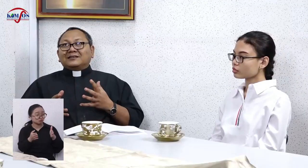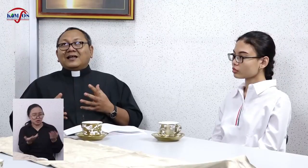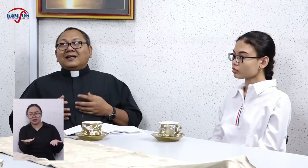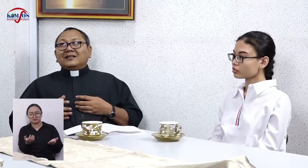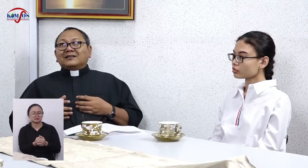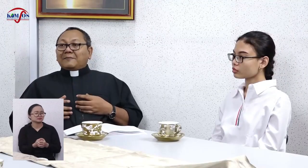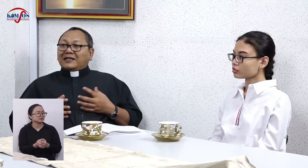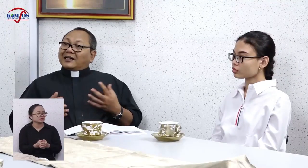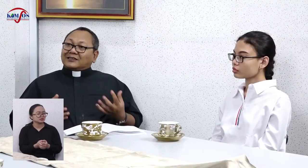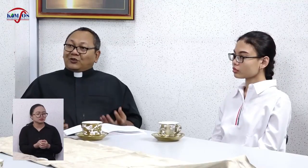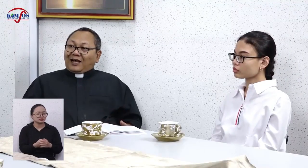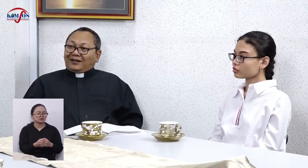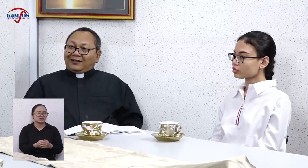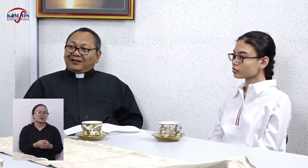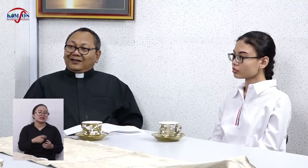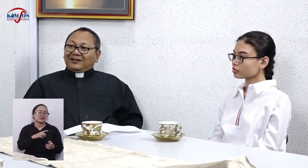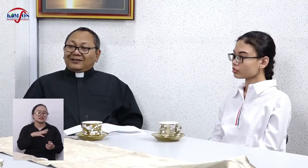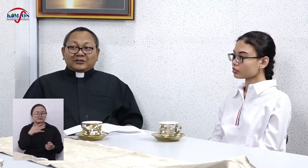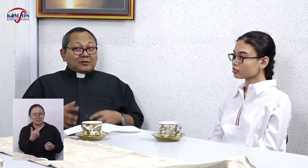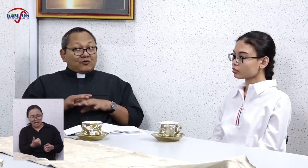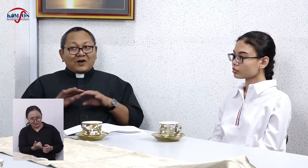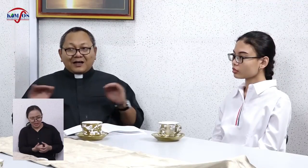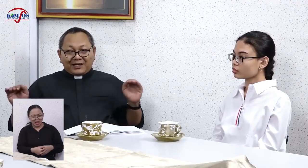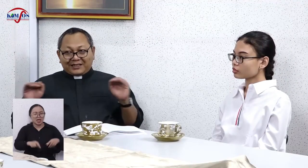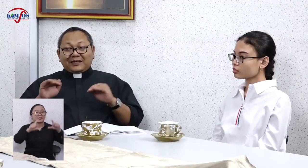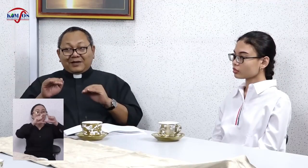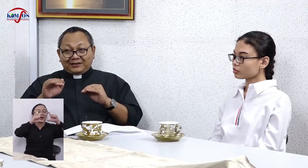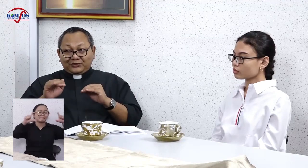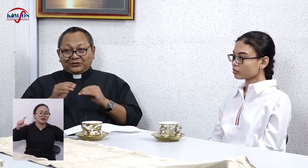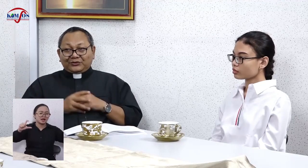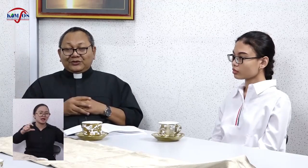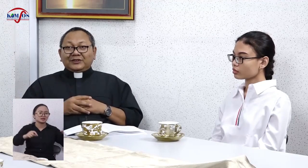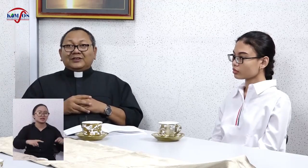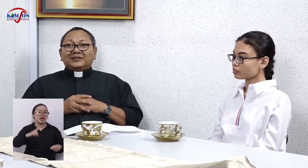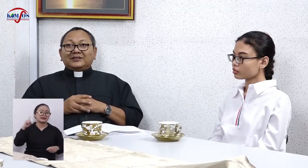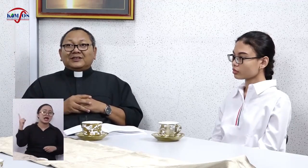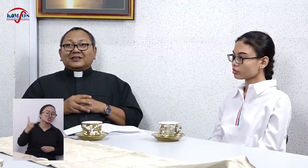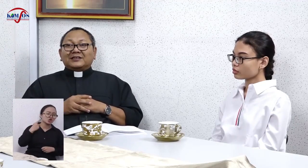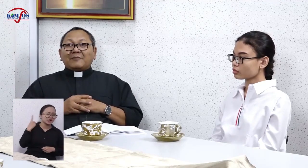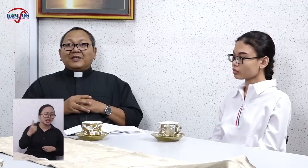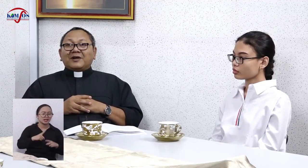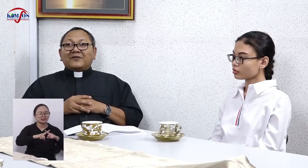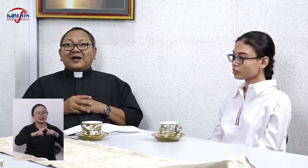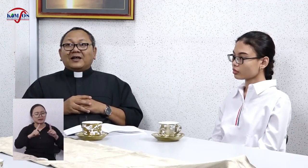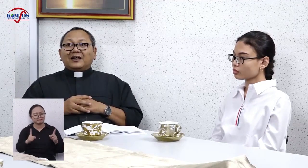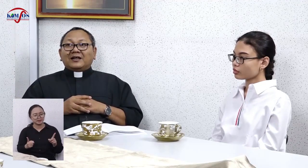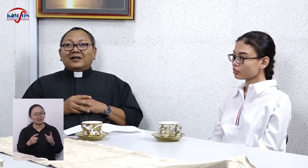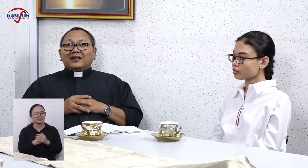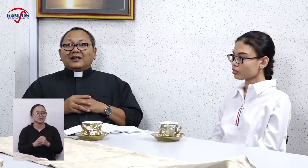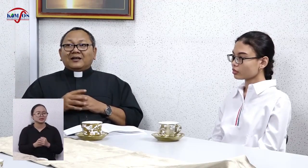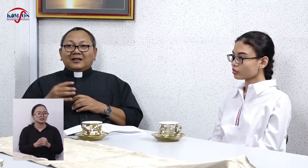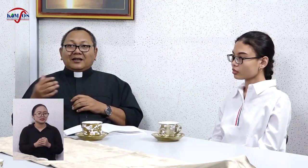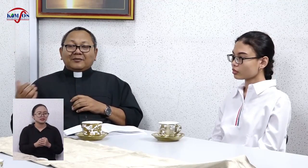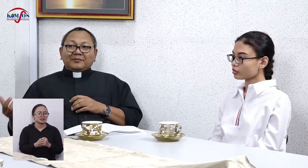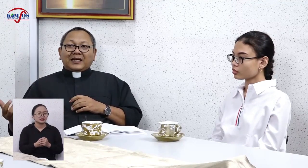sebenarnya temanya nasional Semua pakai tema itu tetapi bahwa